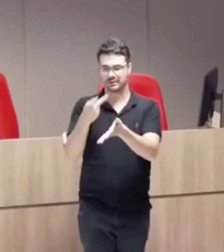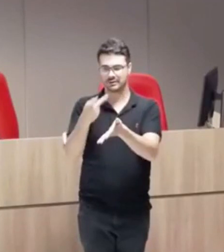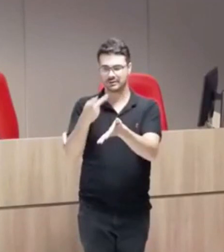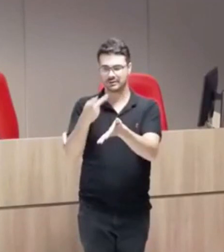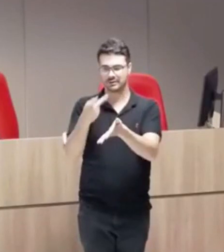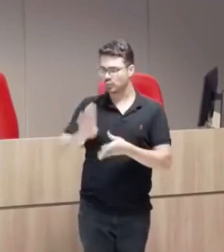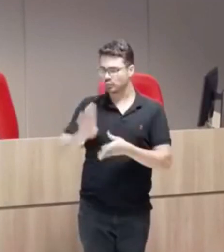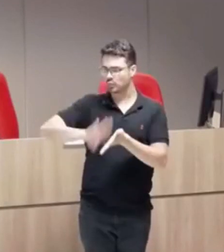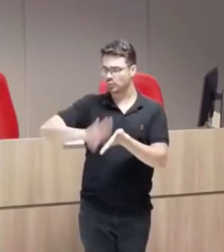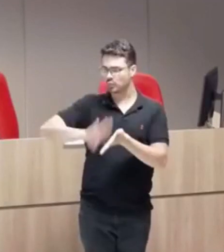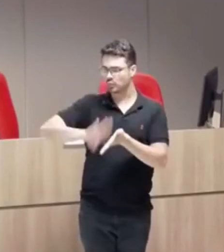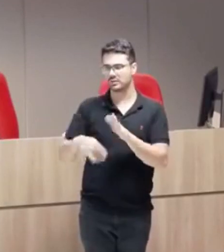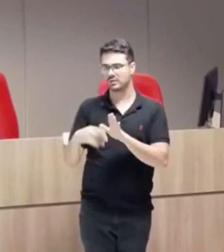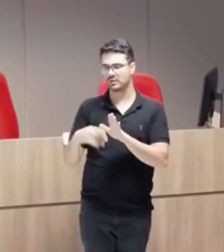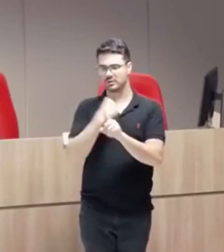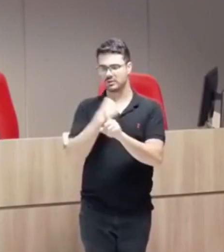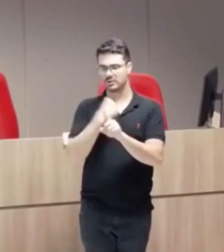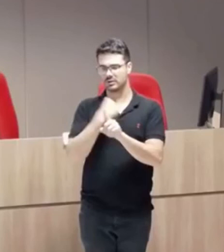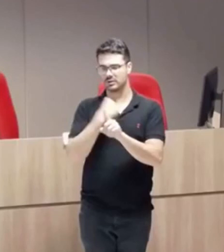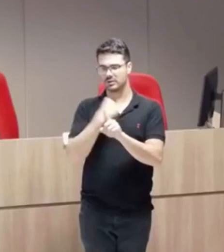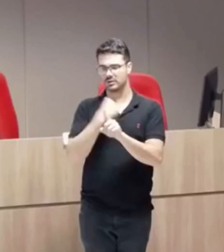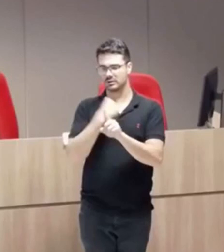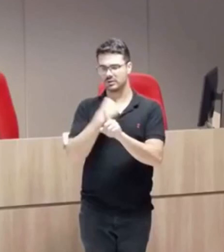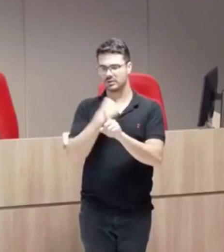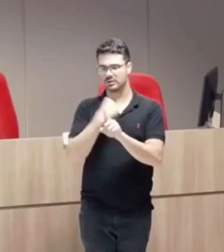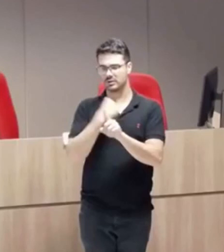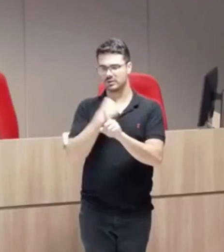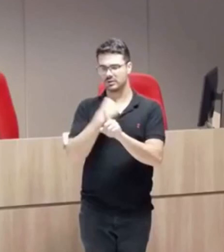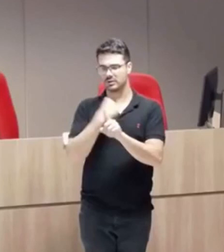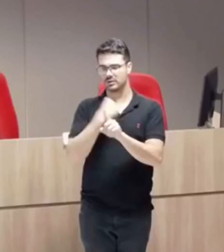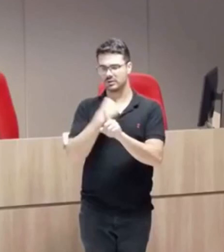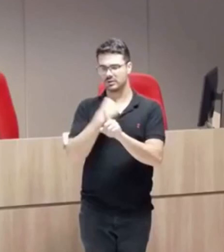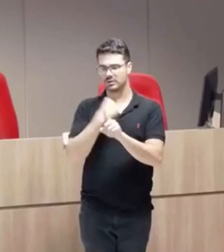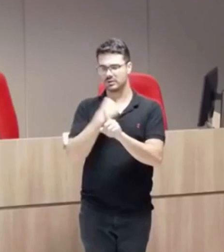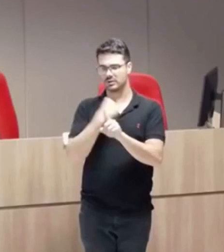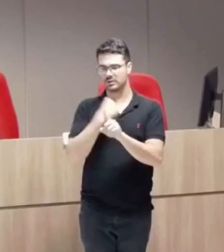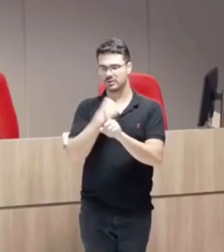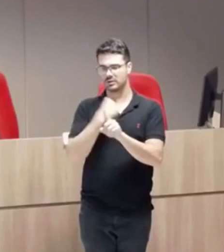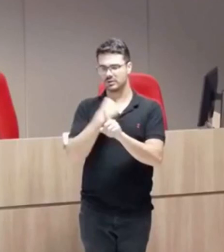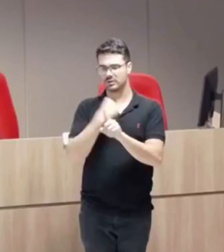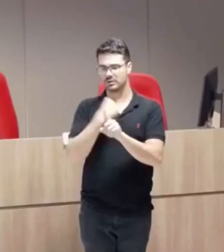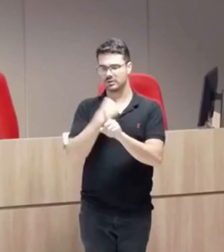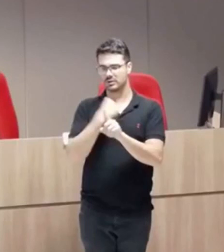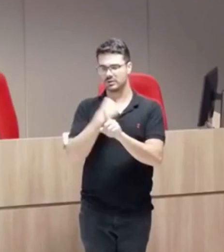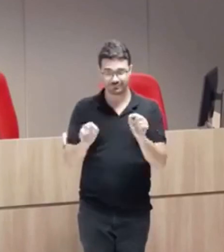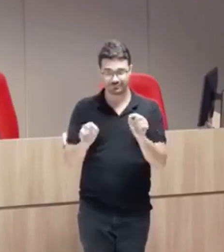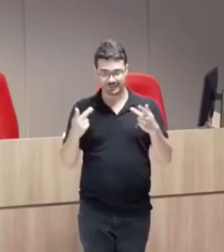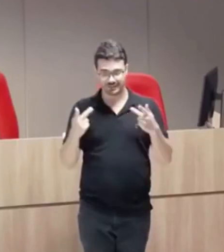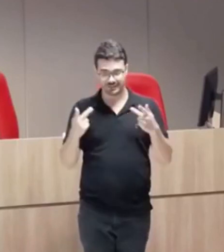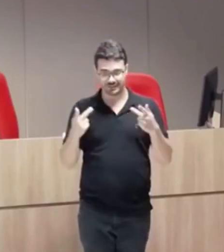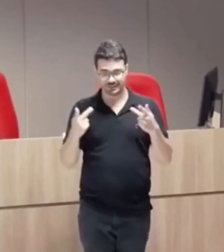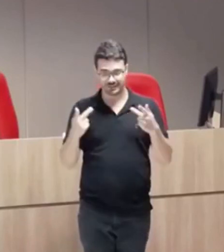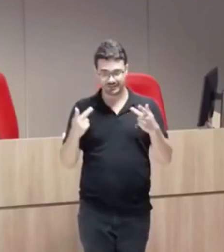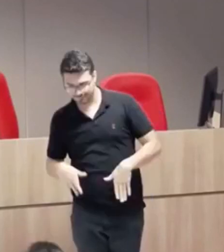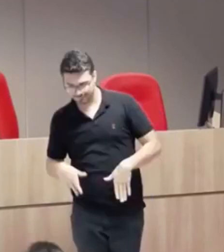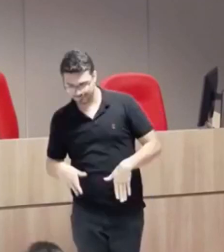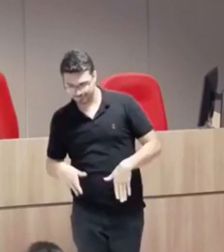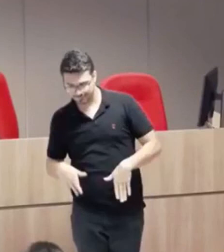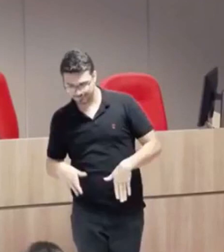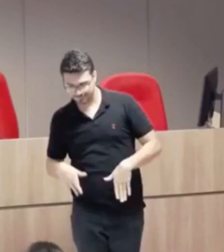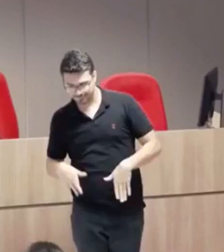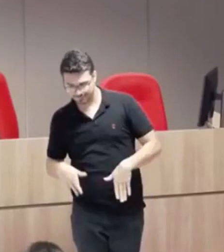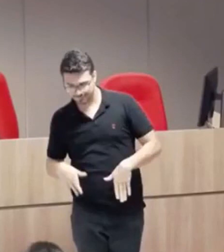negadas numa sociedade que vive um dilema ontológico, ou um dilema shakespeariano, do ser ou não ser, na medida de que a